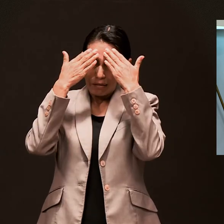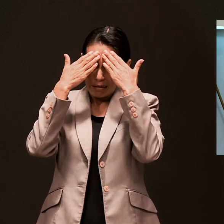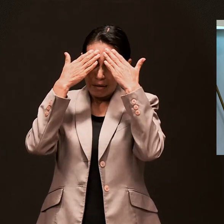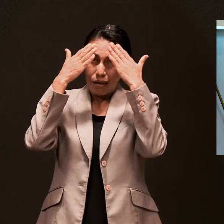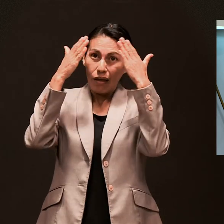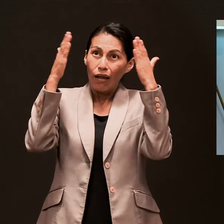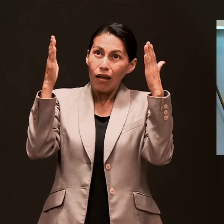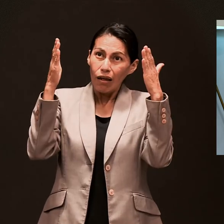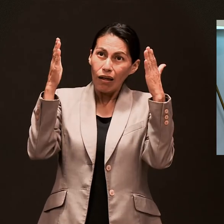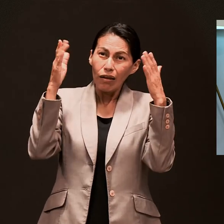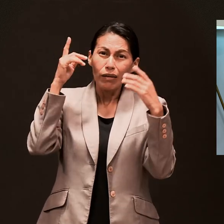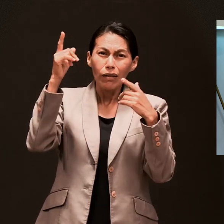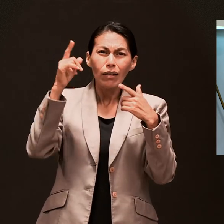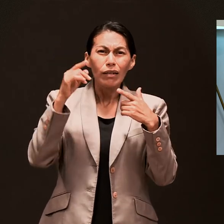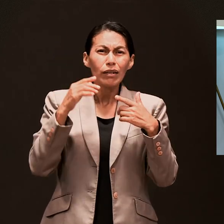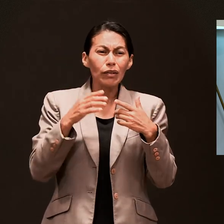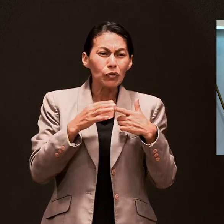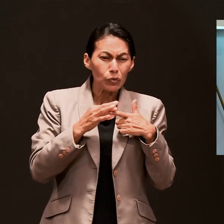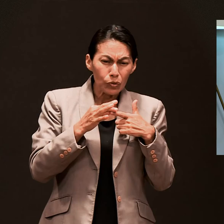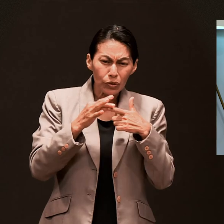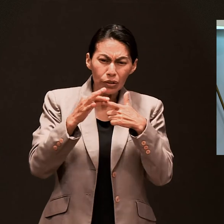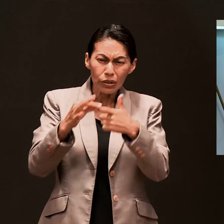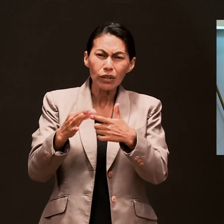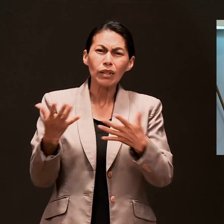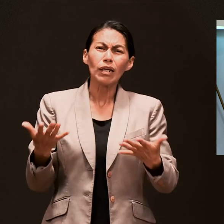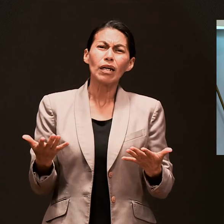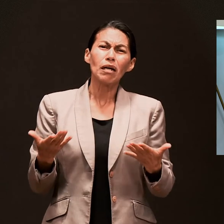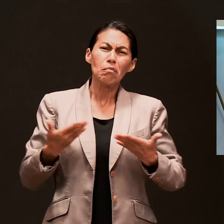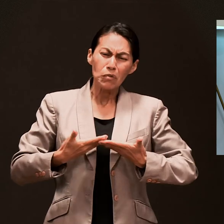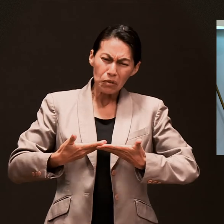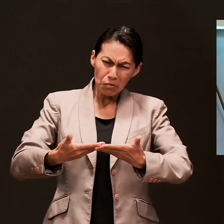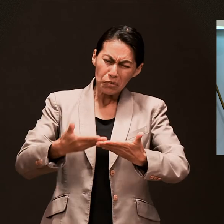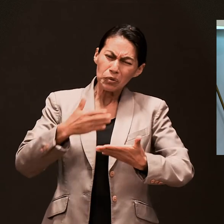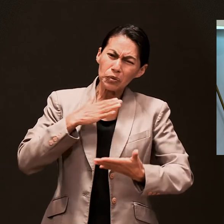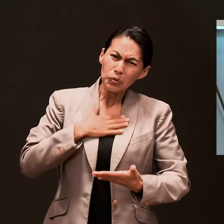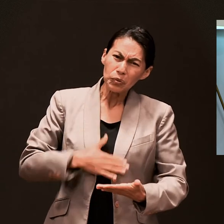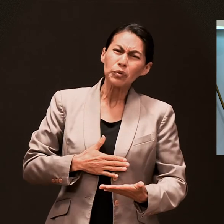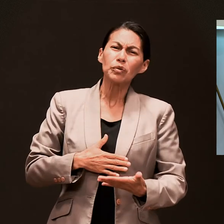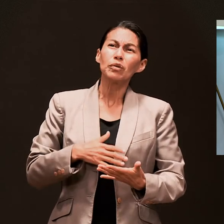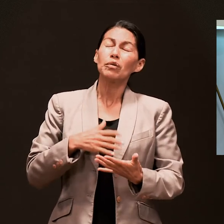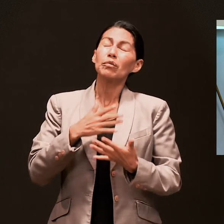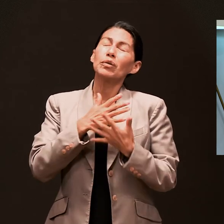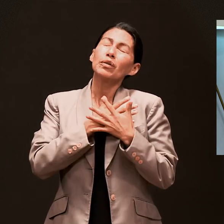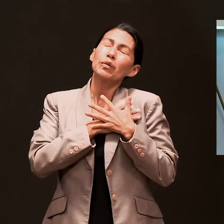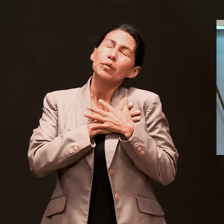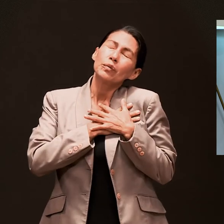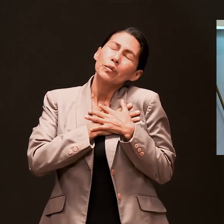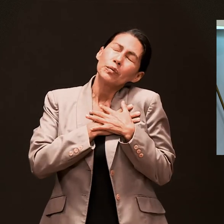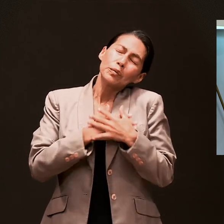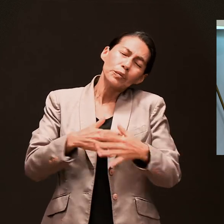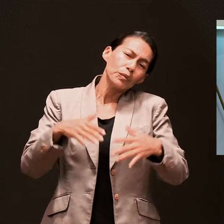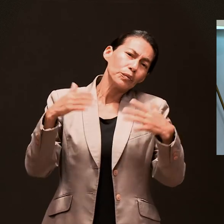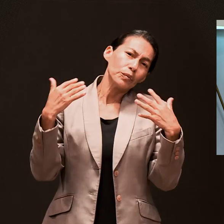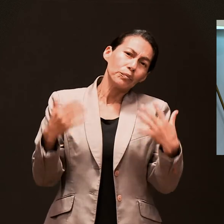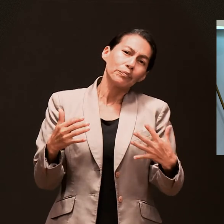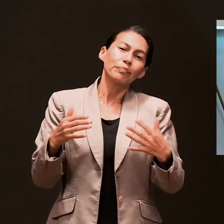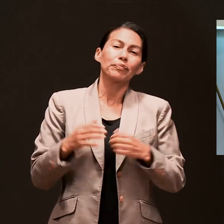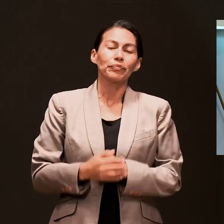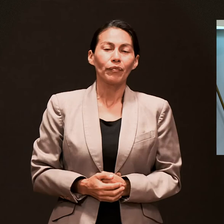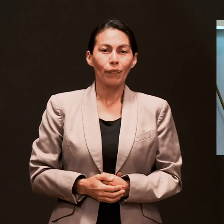nos guiará por sendas de Justicia por amor de su nombre